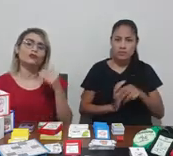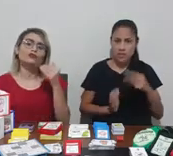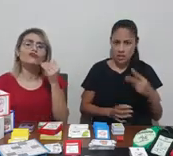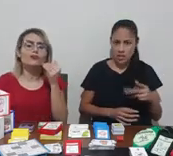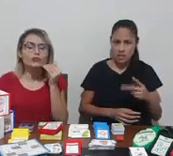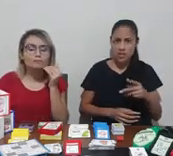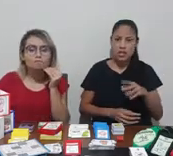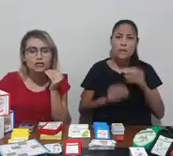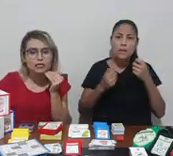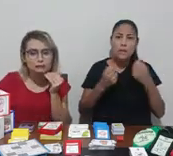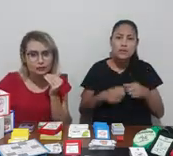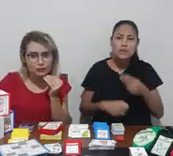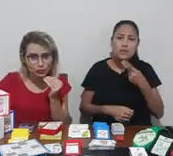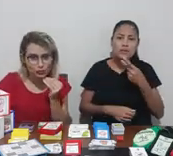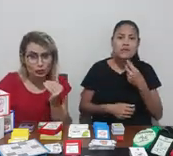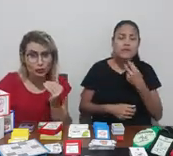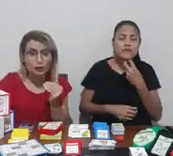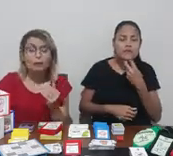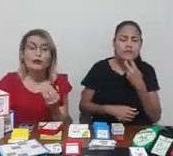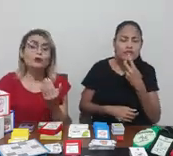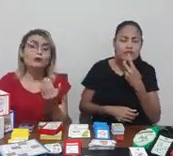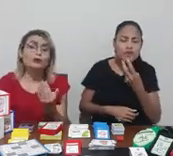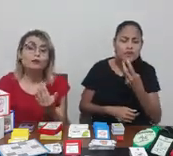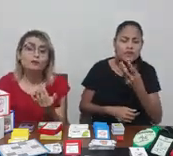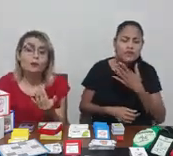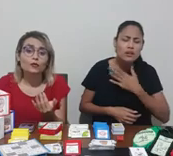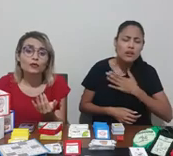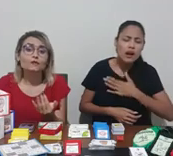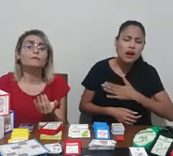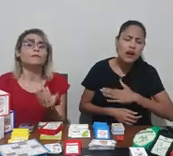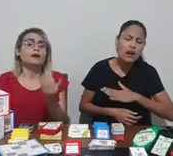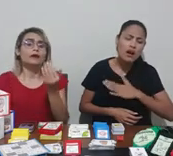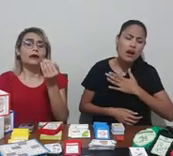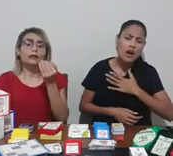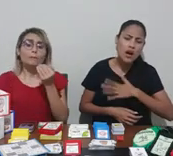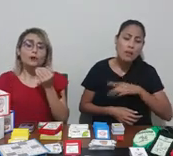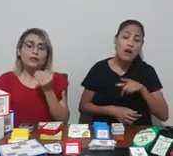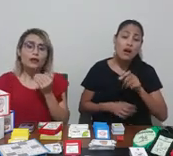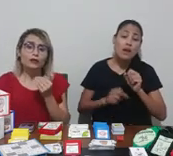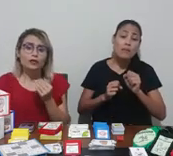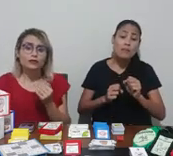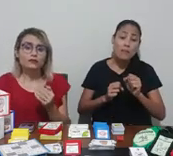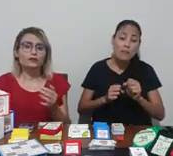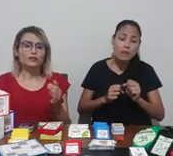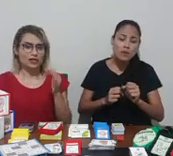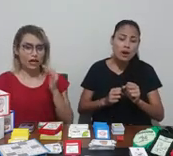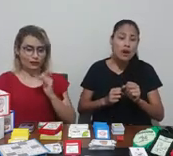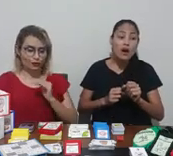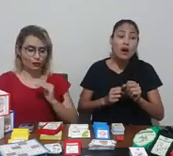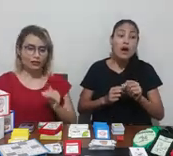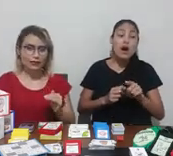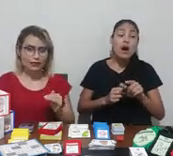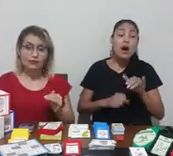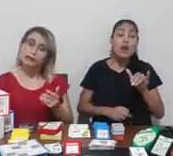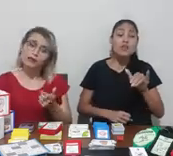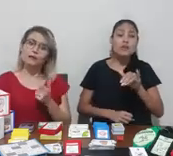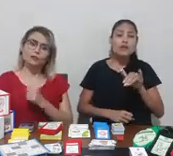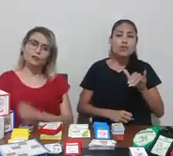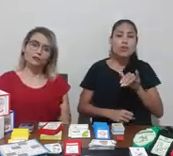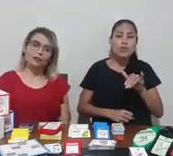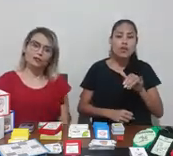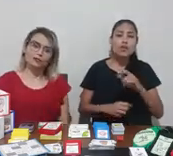um tom de voz bem manso para que o TOD possa reconhecer em você a tranquilidade e